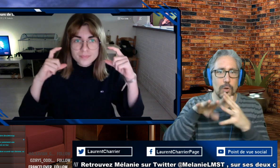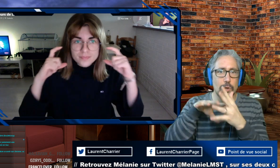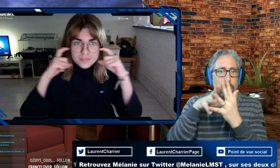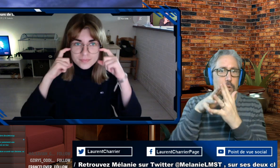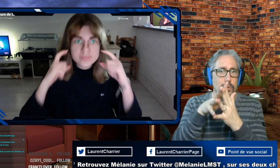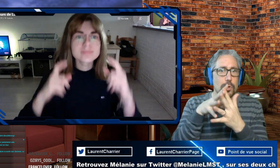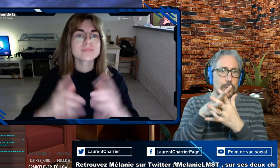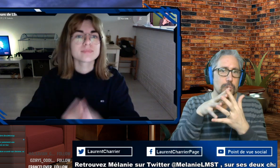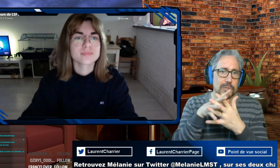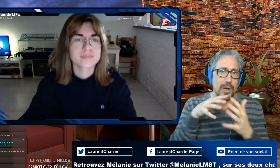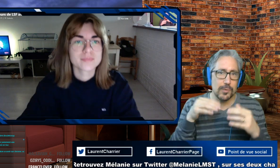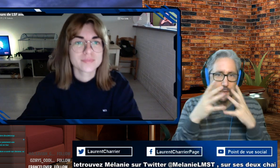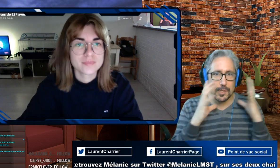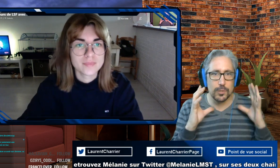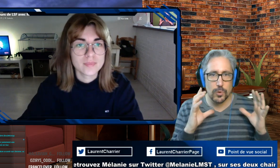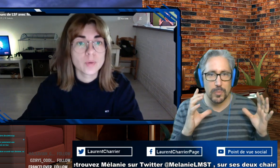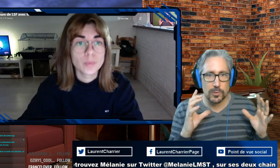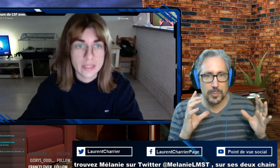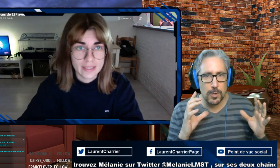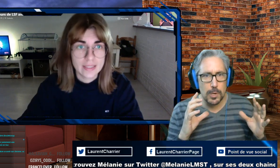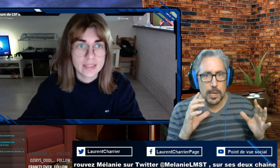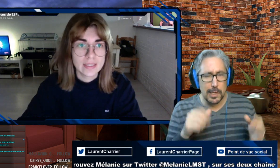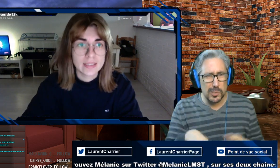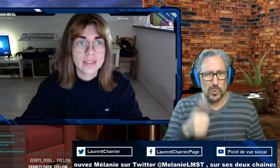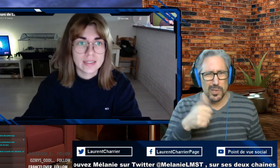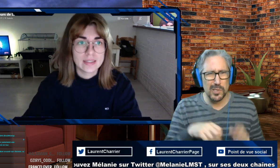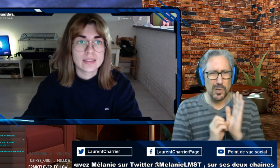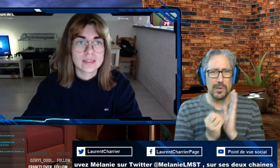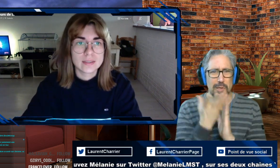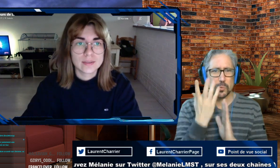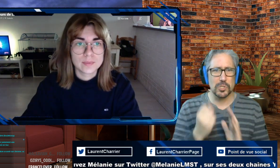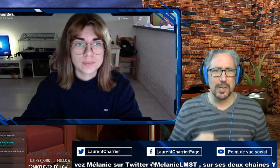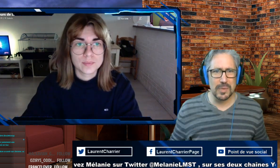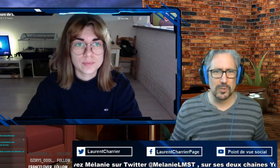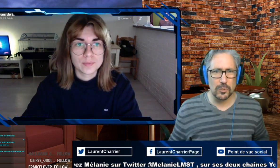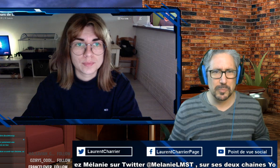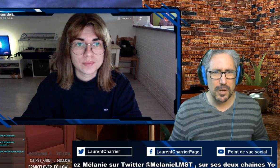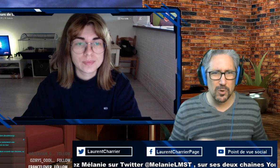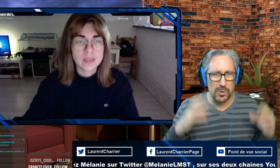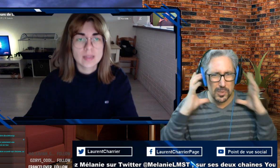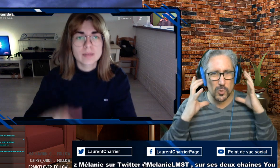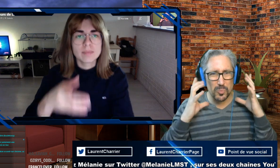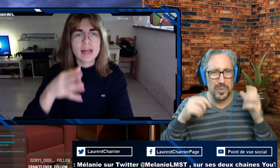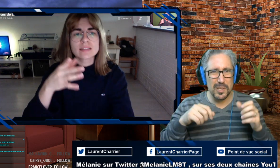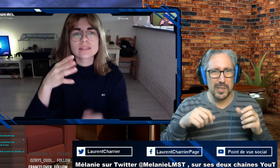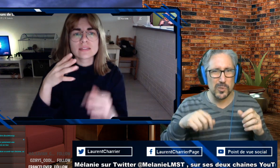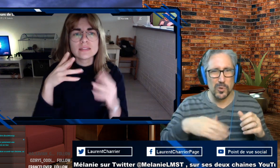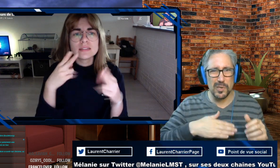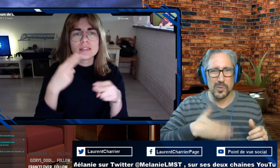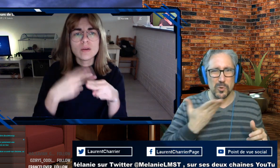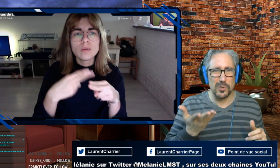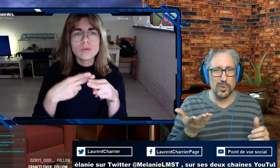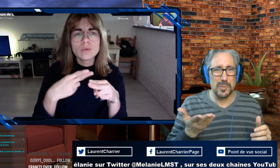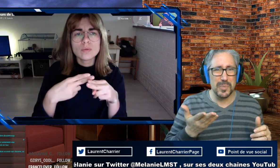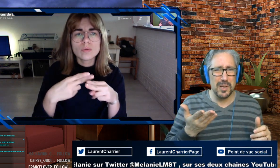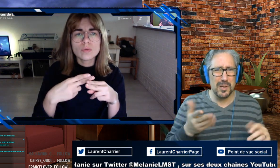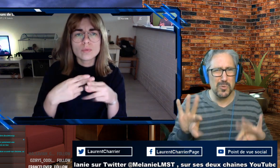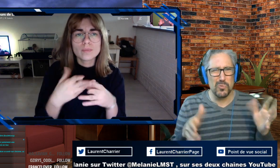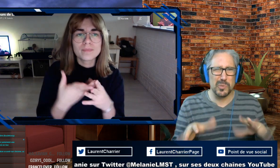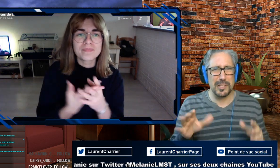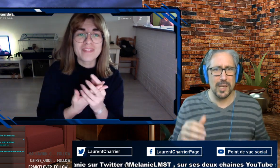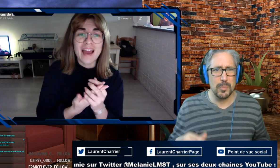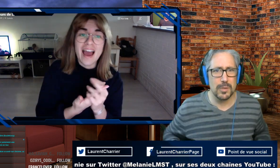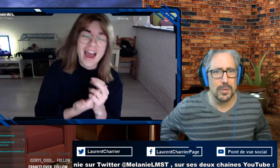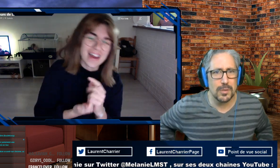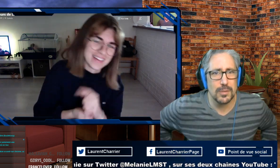masque transparent, c'est ça? Tu as eu le masque transparent. Ils sont chers les masques transparents, tu les aimes bien